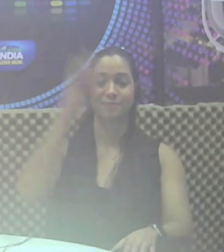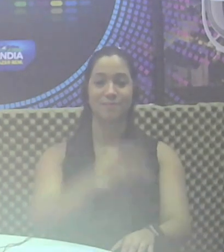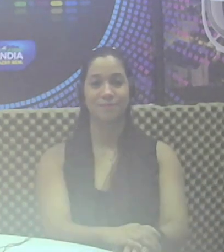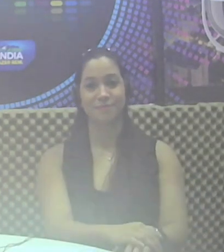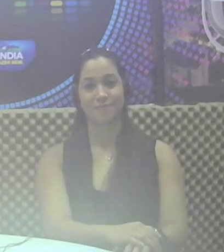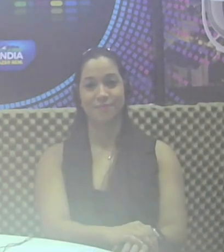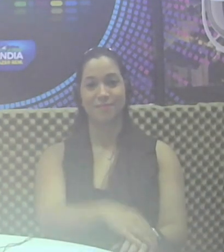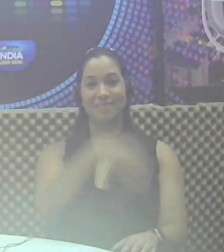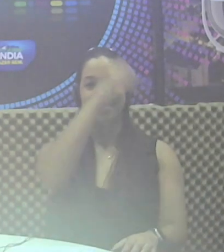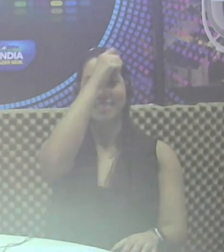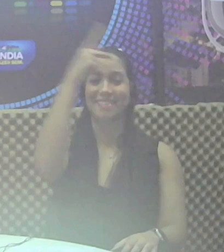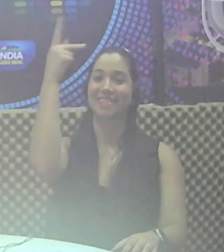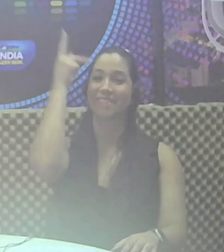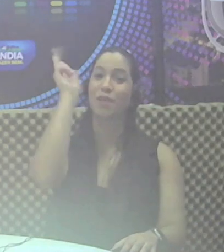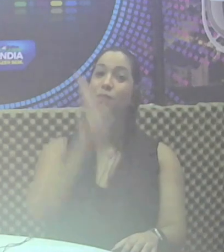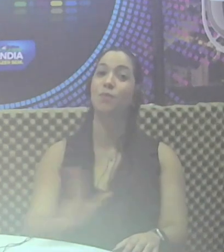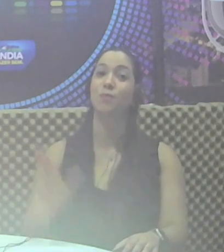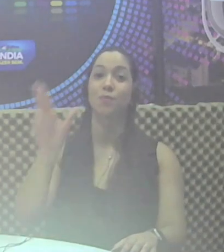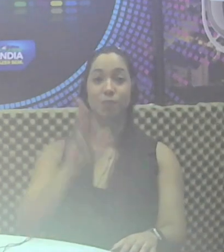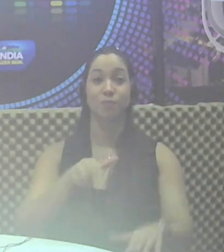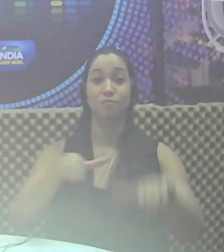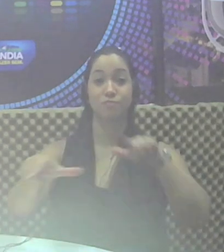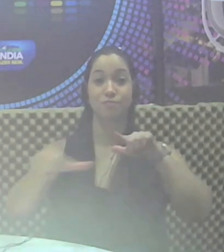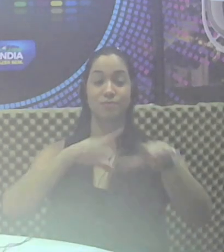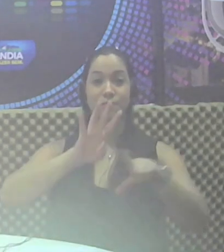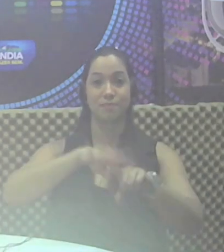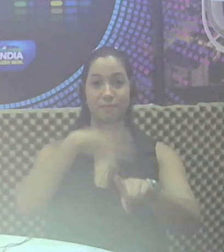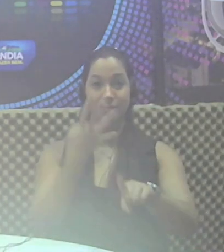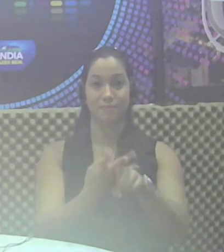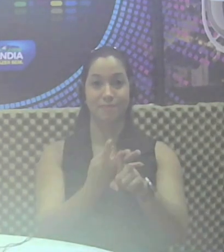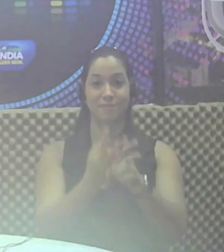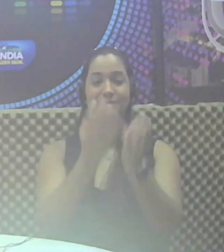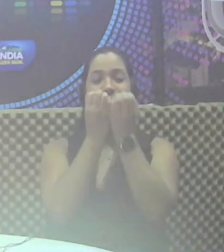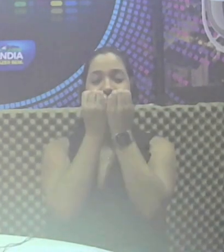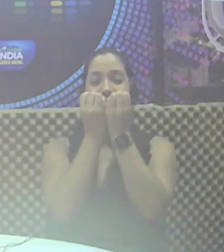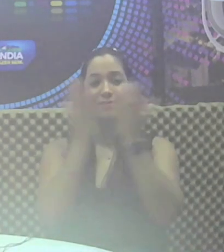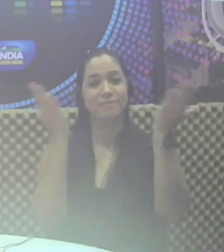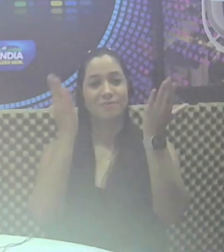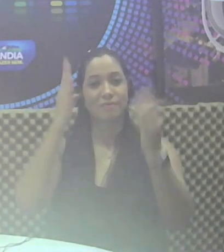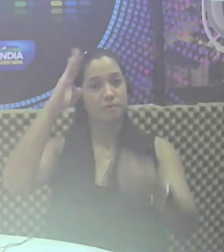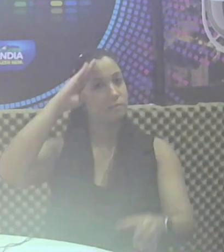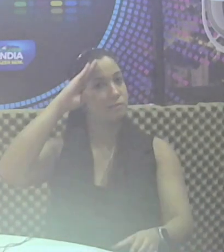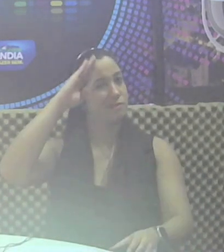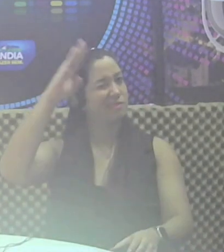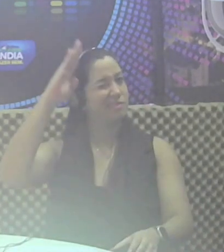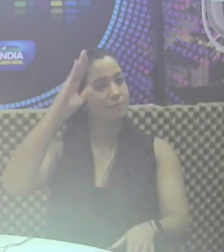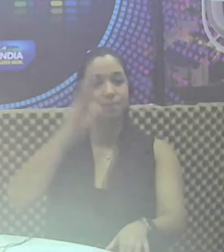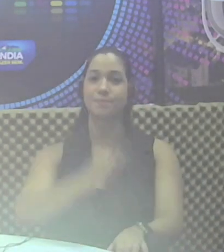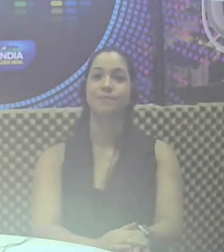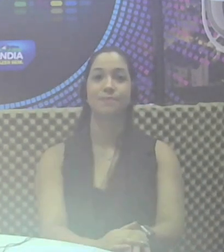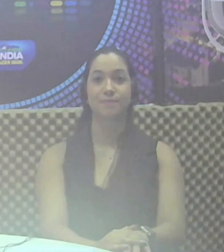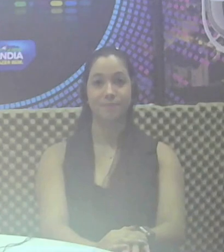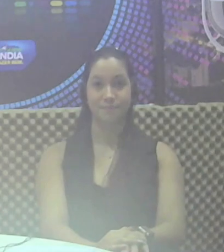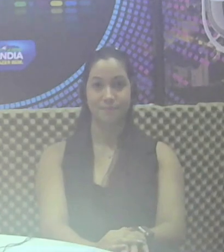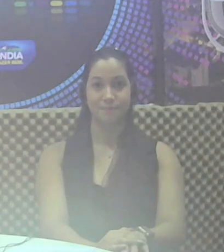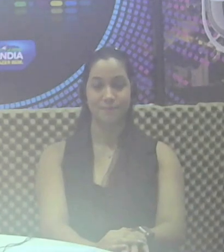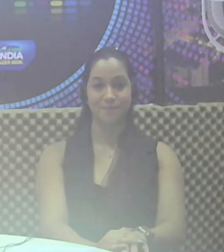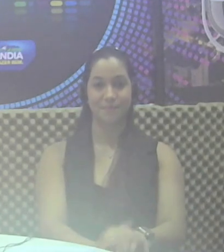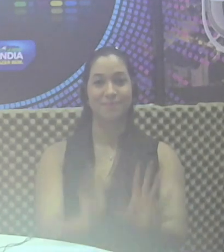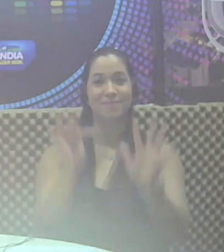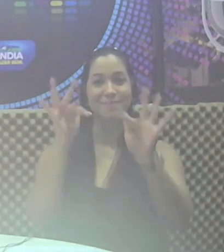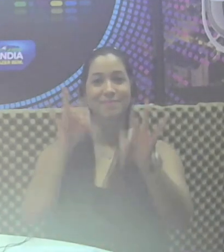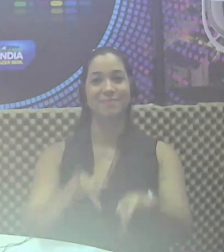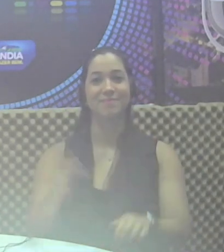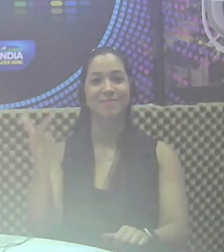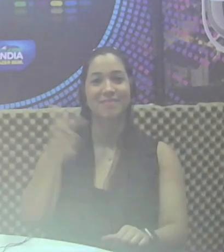Túlio de Castro Kalimann. Prefeitura de Uberlândia. Fazer mais, fazer bem. Até a próxima.